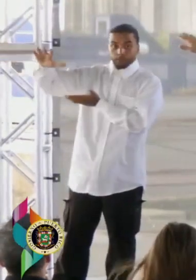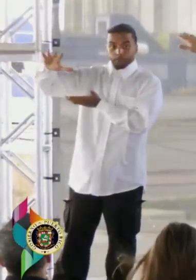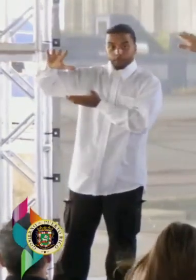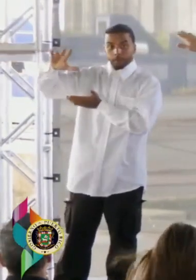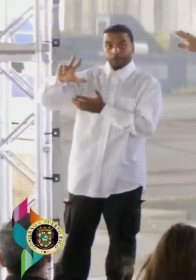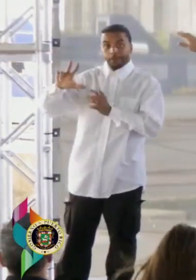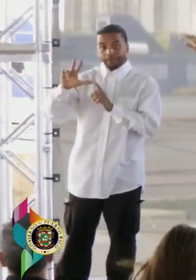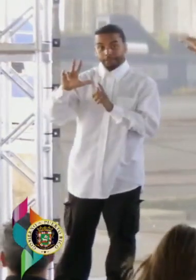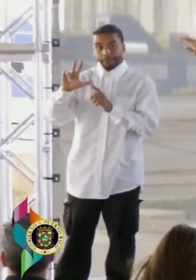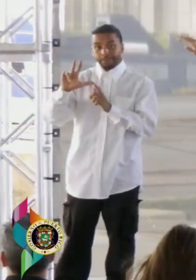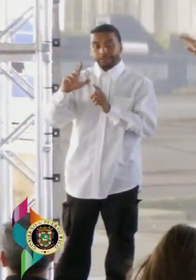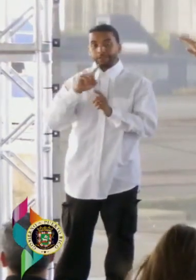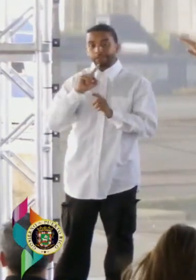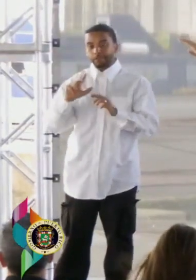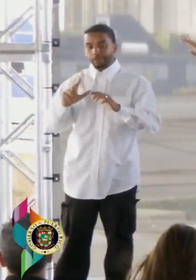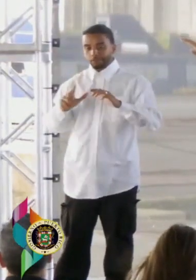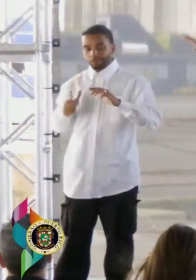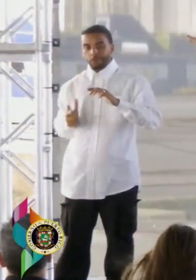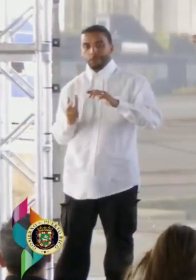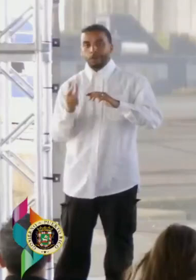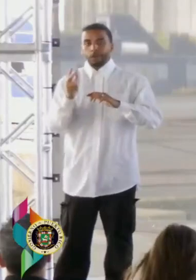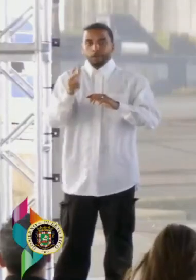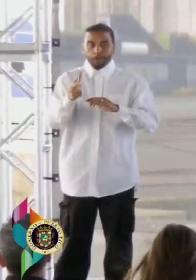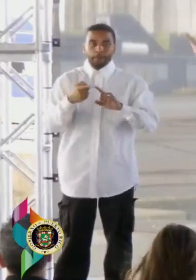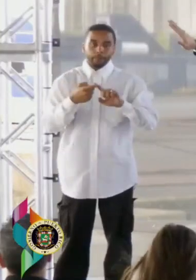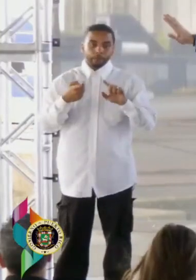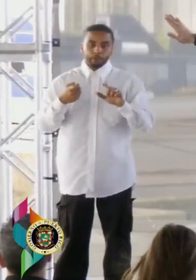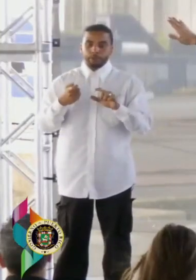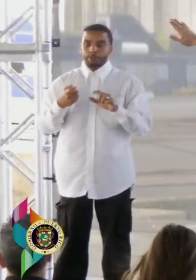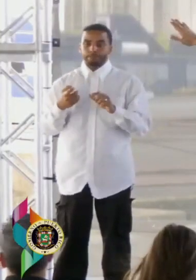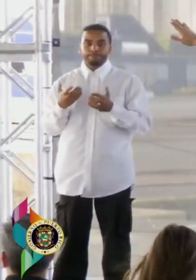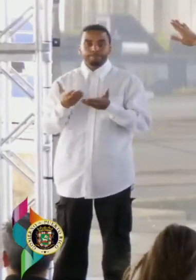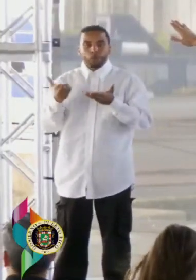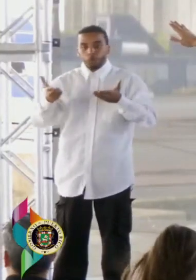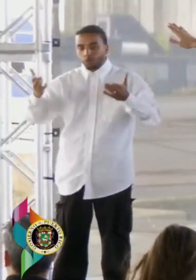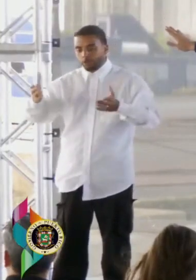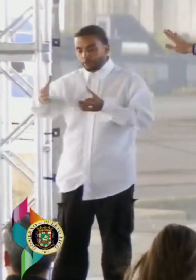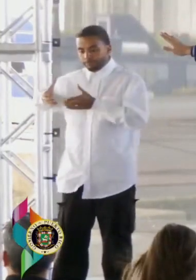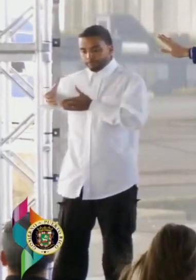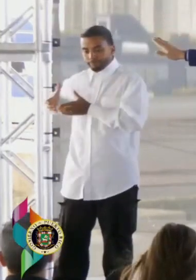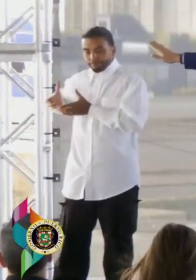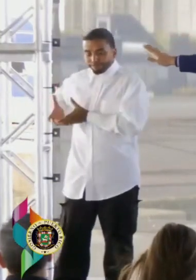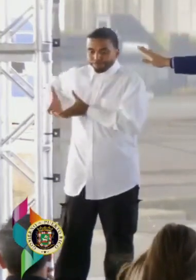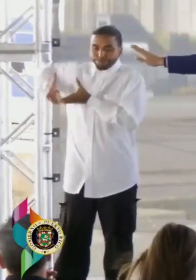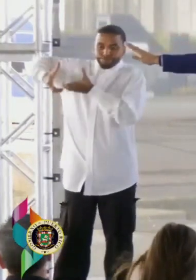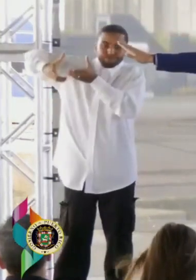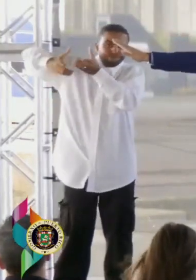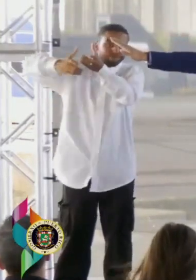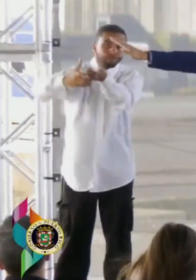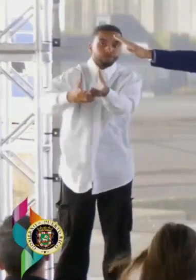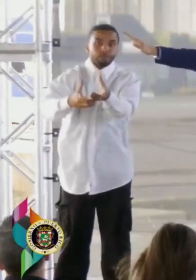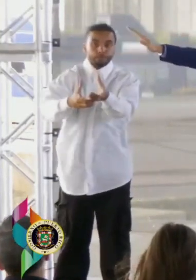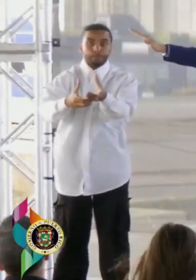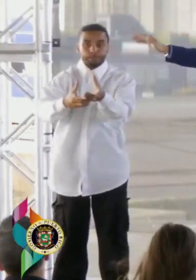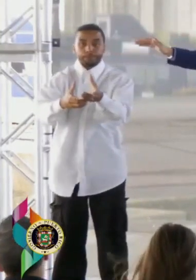es una rampa de carga que no creo que puedan ver muy bien Desde allí pero hay otra rampa de carga que también está eh